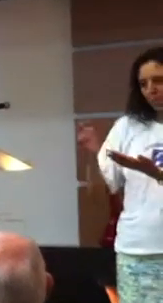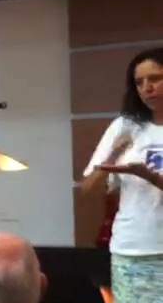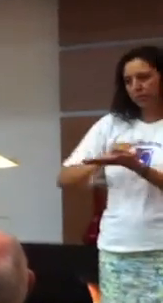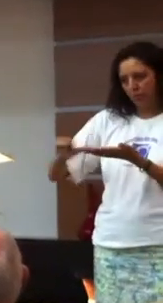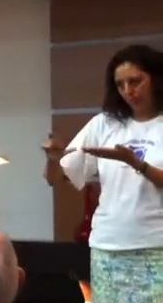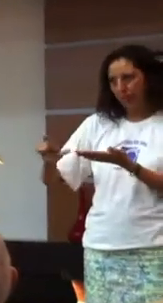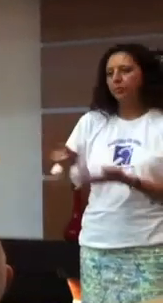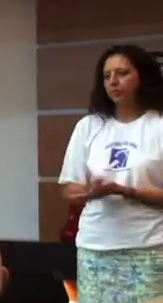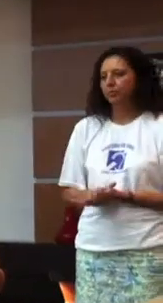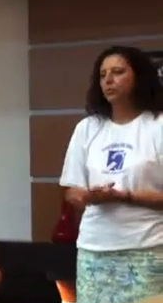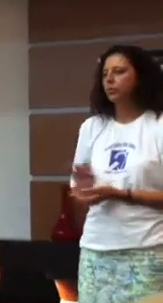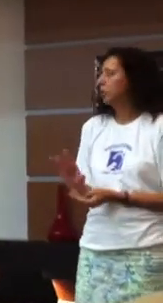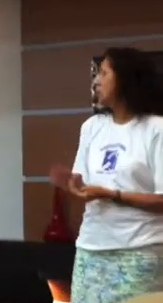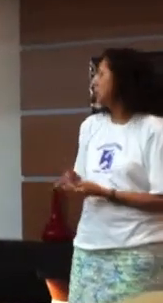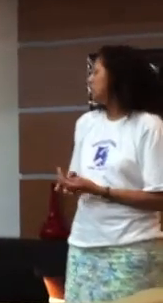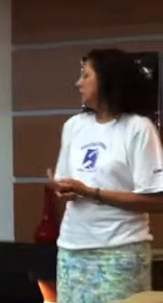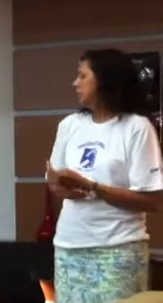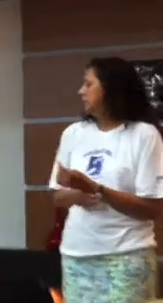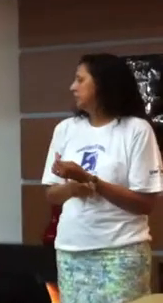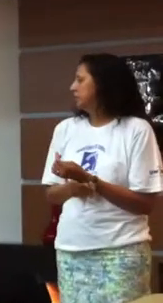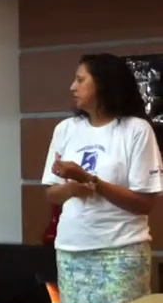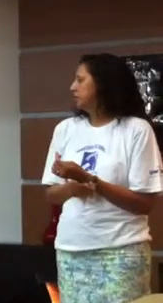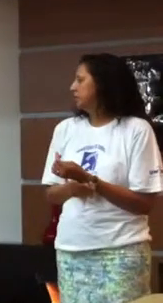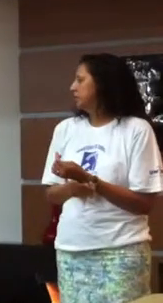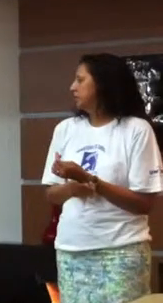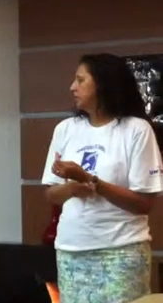9:30. Breakfast, sir.